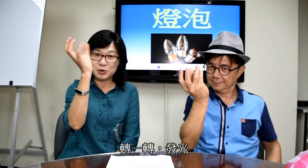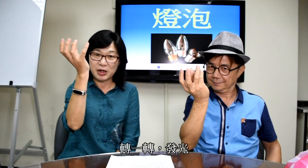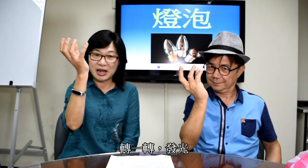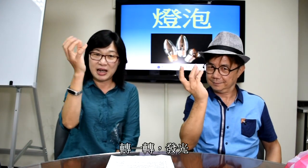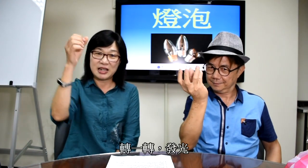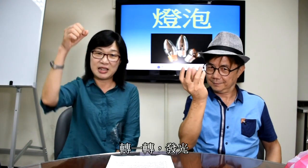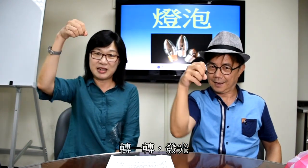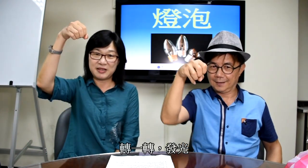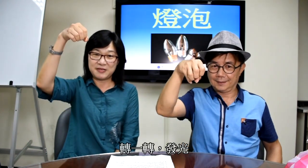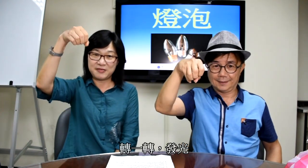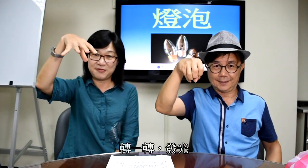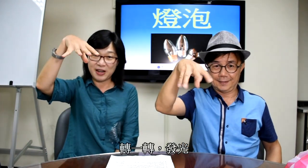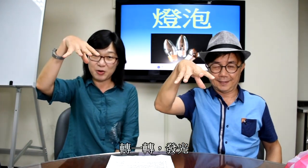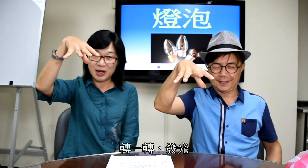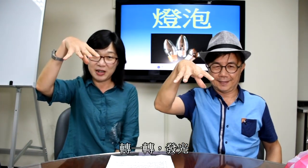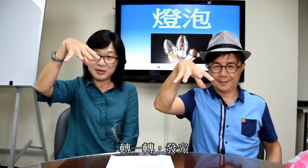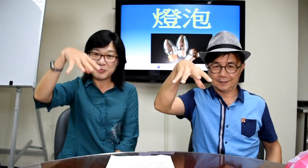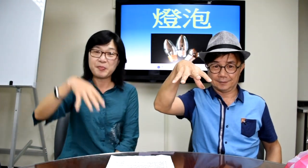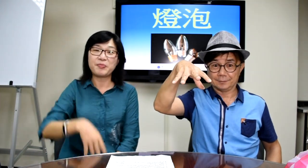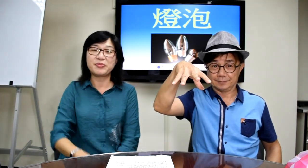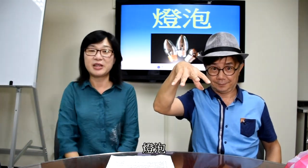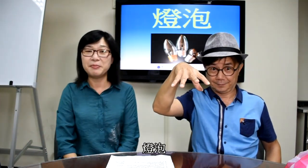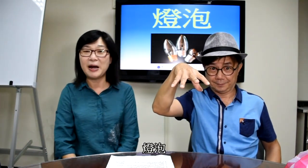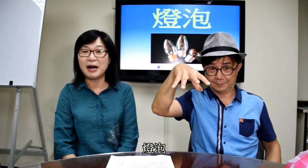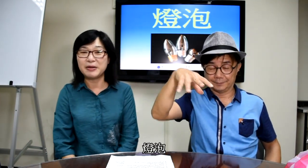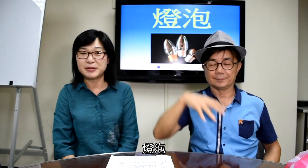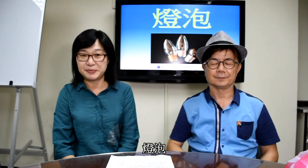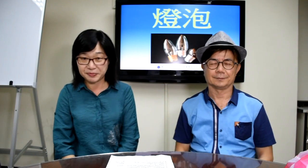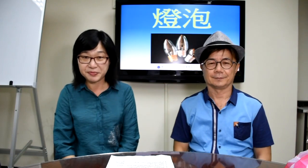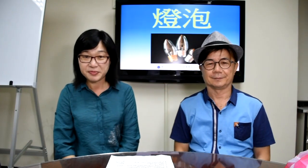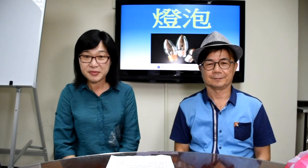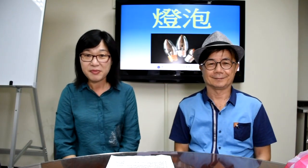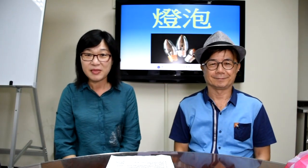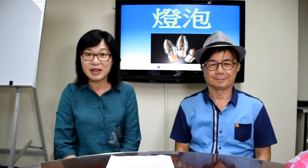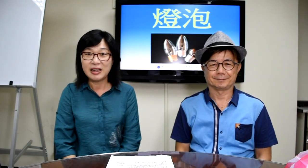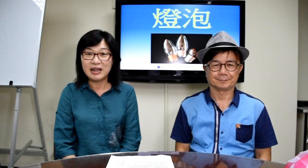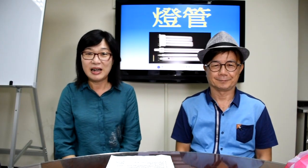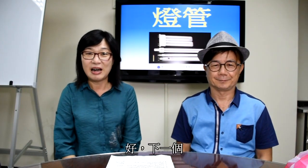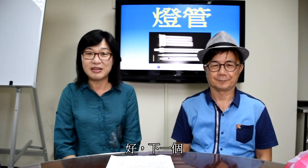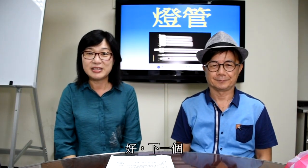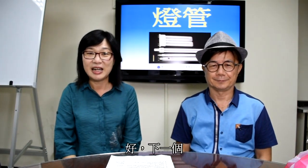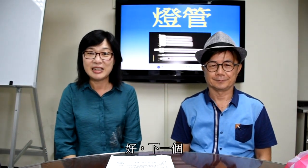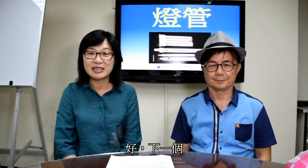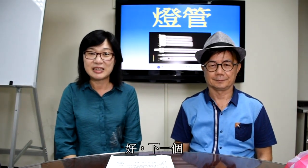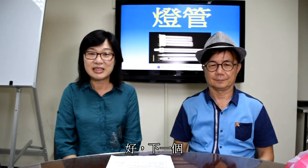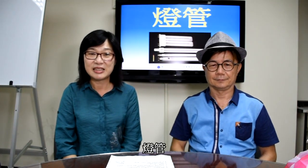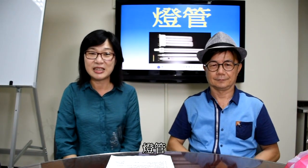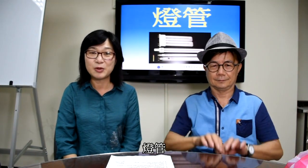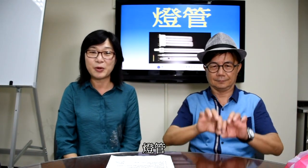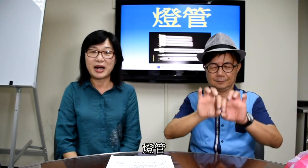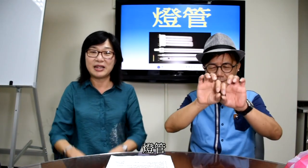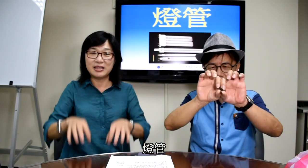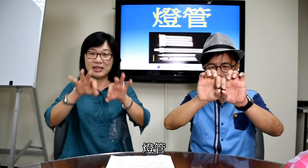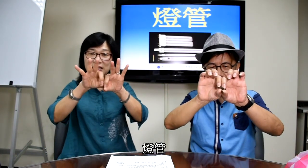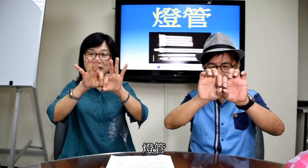转，发光，灯泡，好，下一个，灯管，